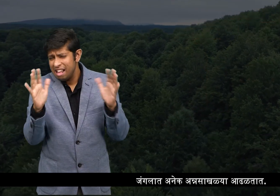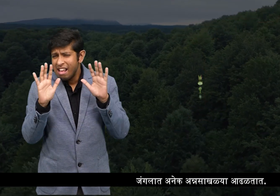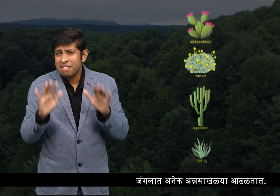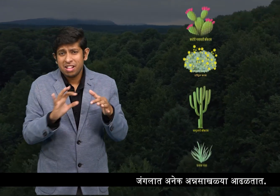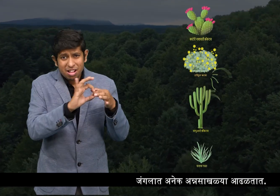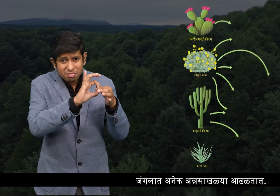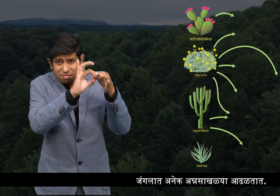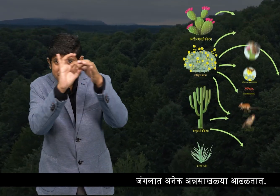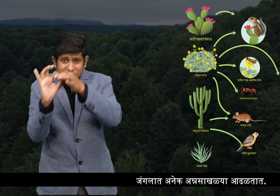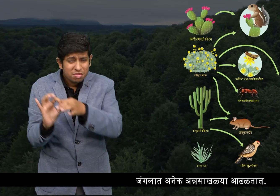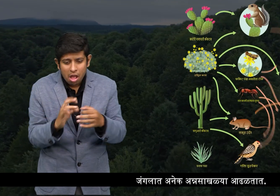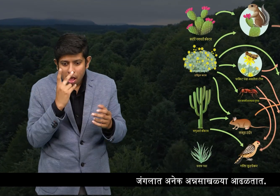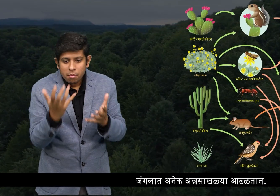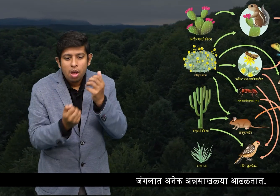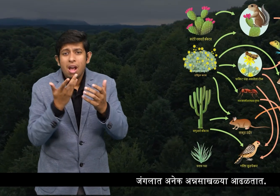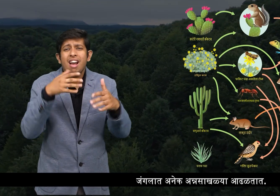जंगलात अनेक अन्नसाखळ्या आढळतात.